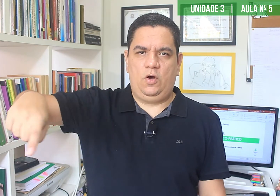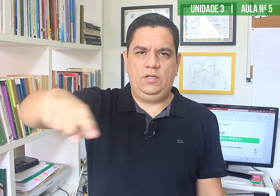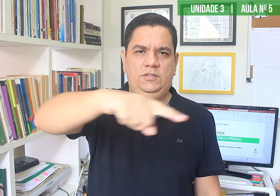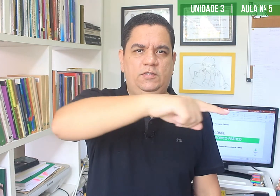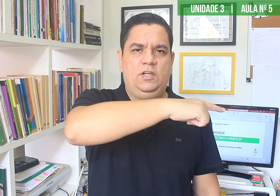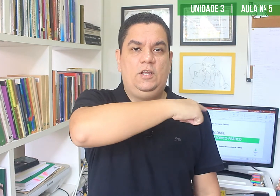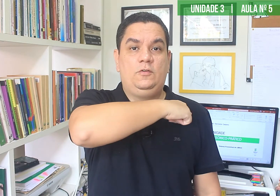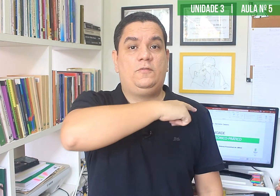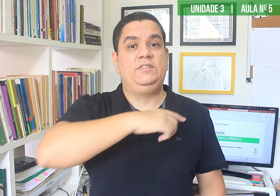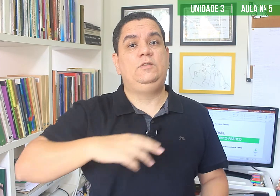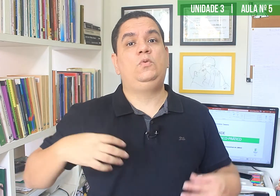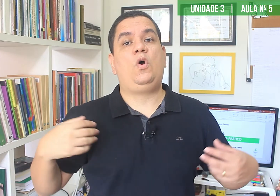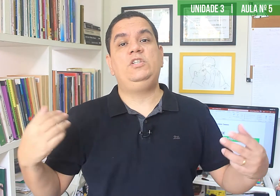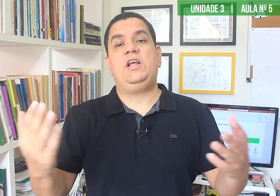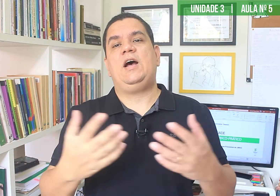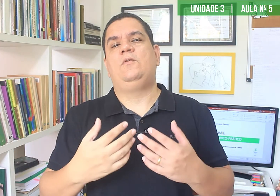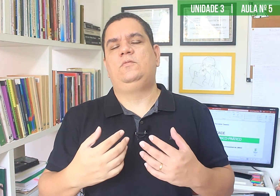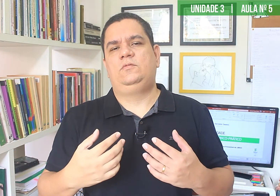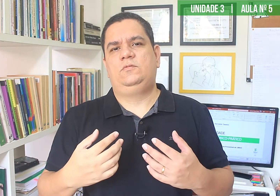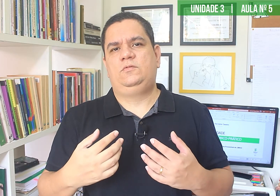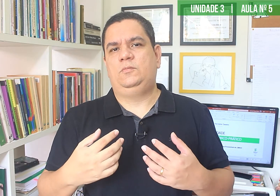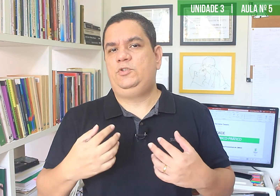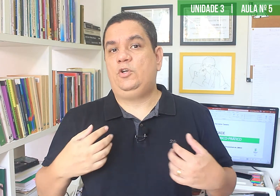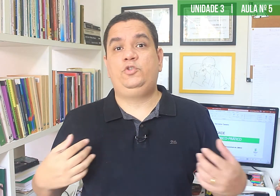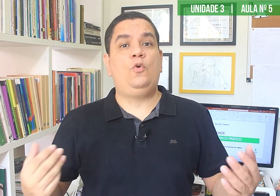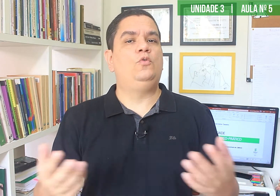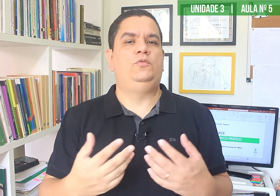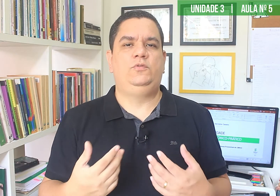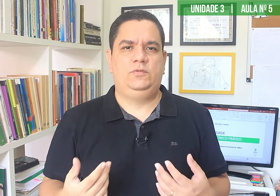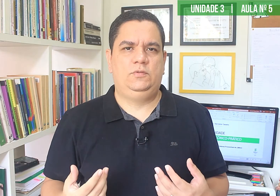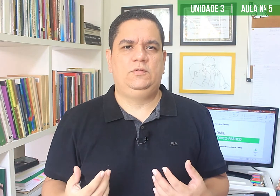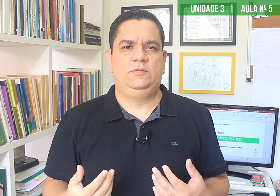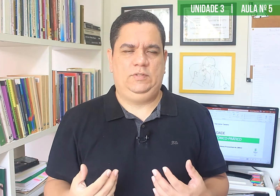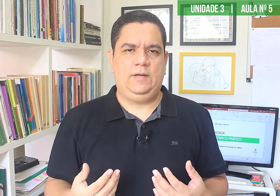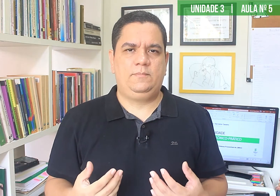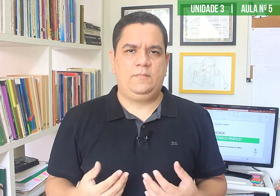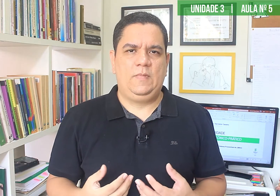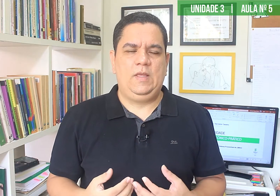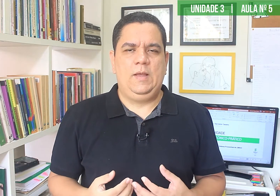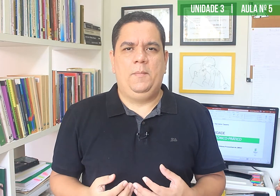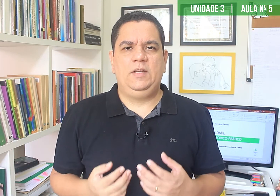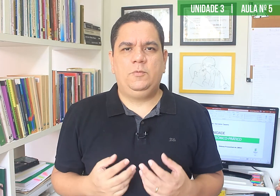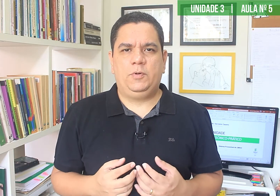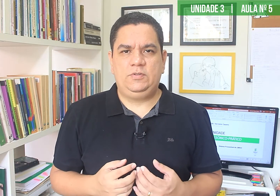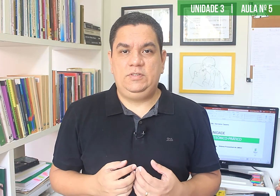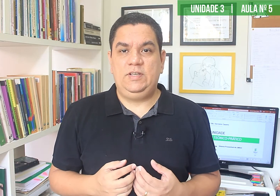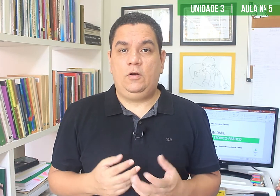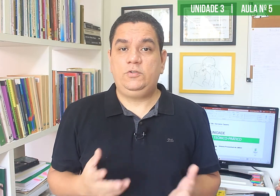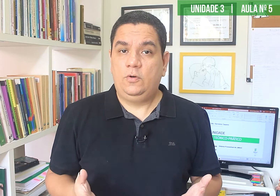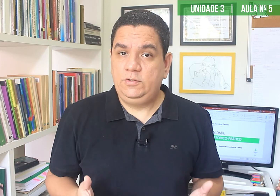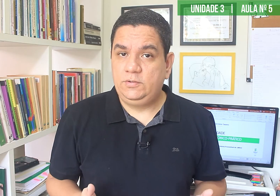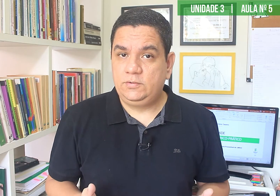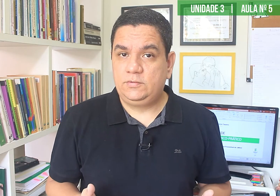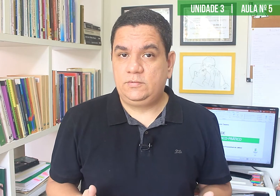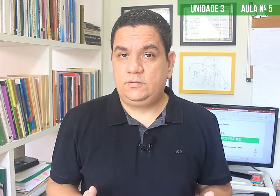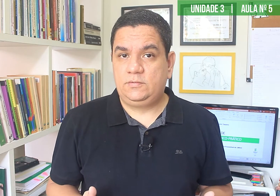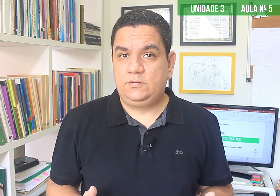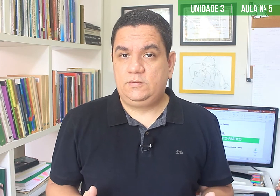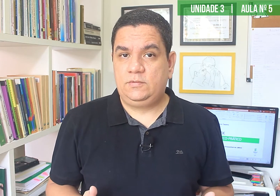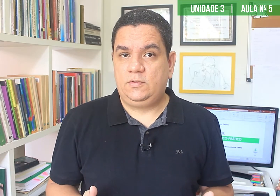nós, estou fazendo um nós geral. Somos nós todos, tá? Mas eu posso dizer nós dois. Olha,